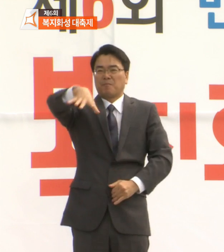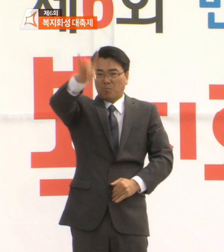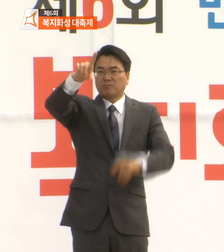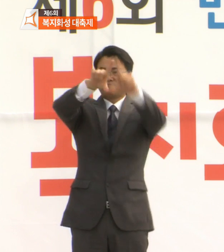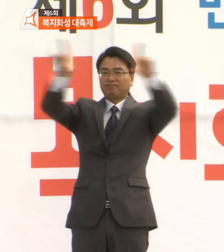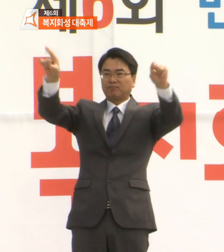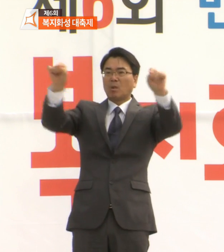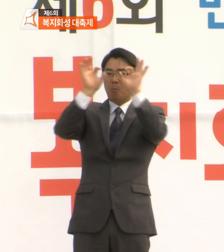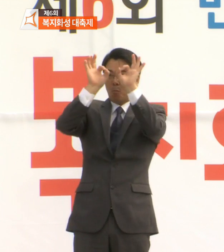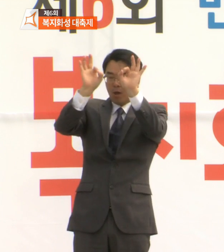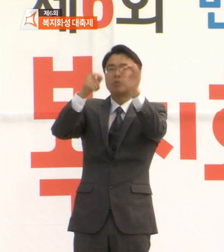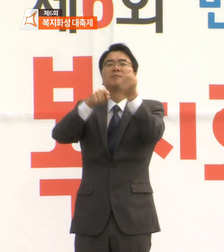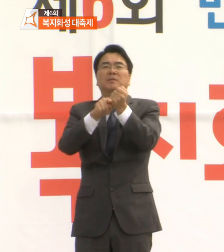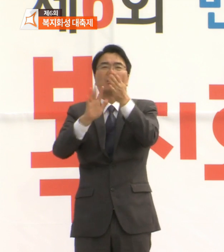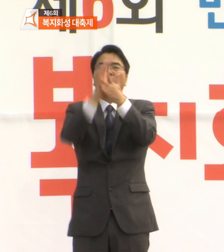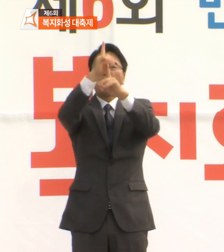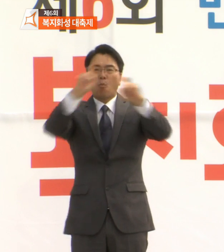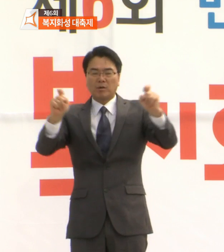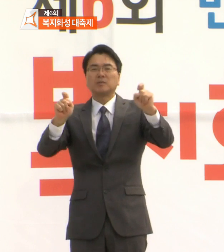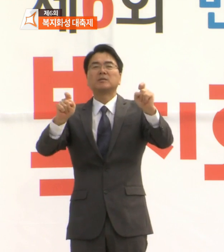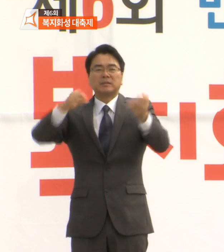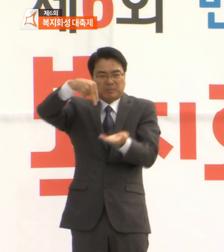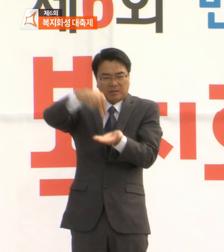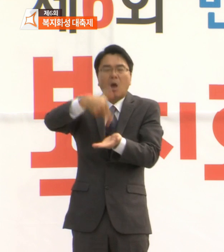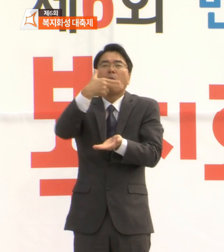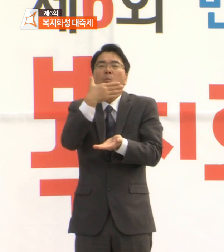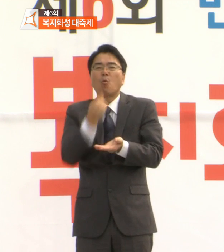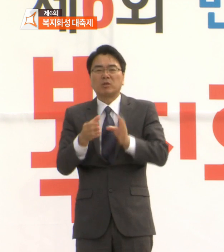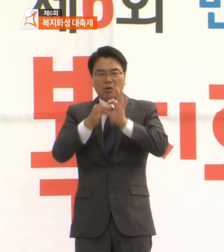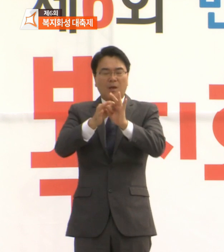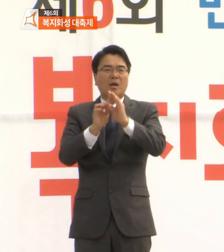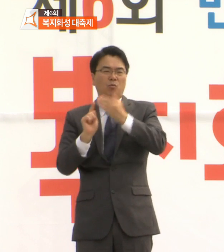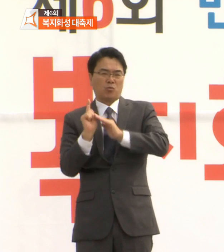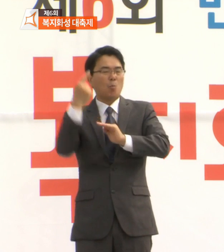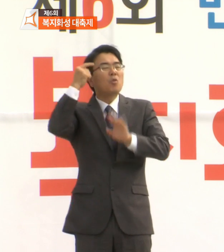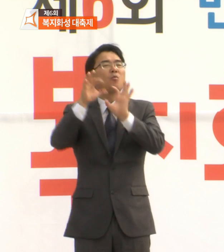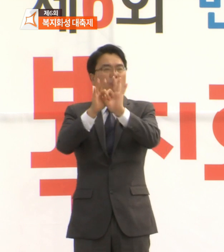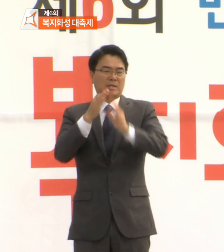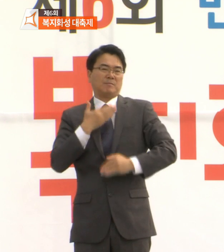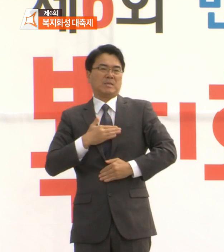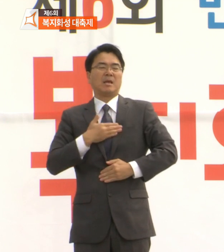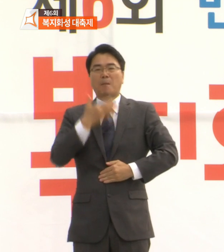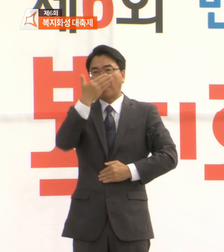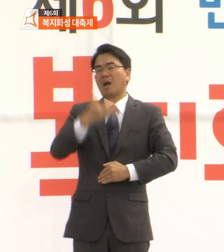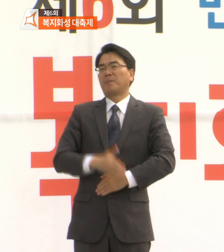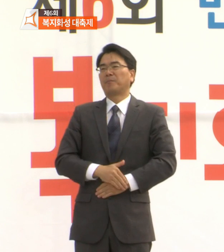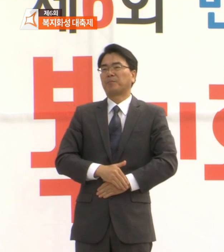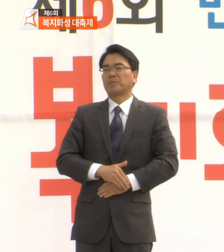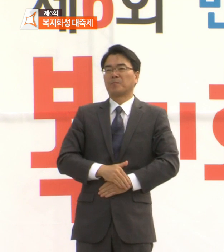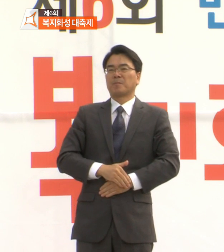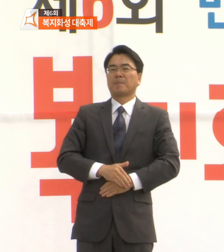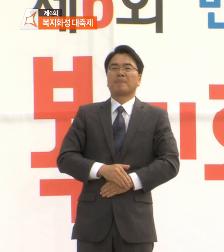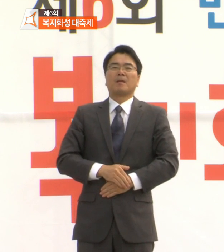슬로건만 보아도 화성시의 복지에 대한 높은 관심을 알 수 있을 것 같습니다. 관의 노력과